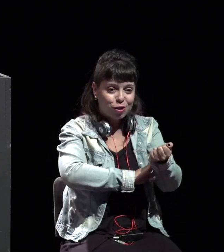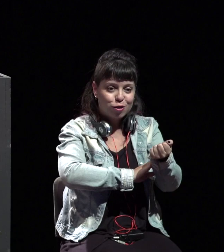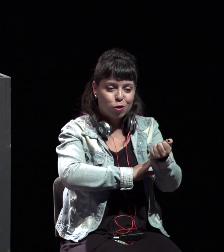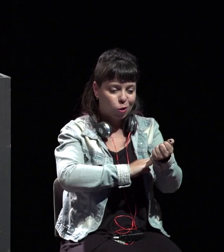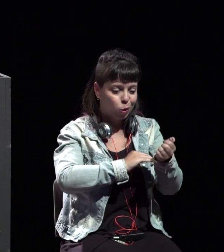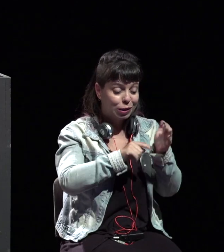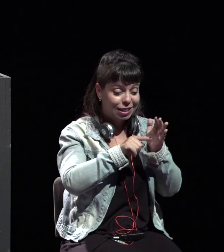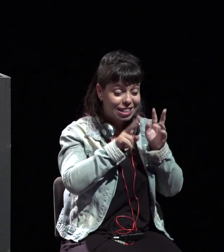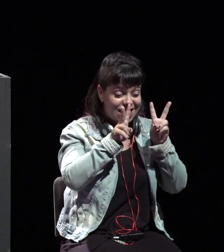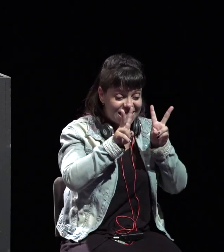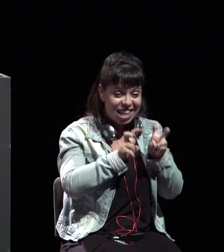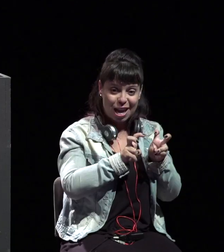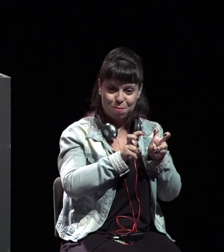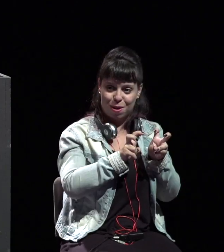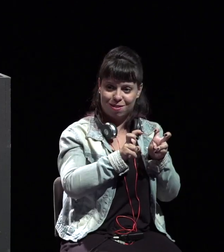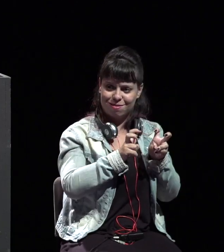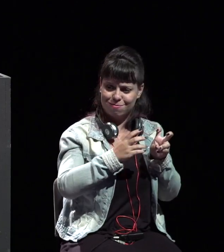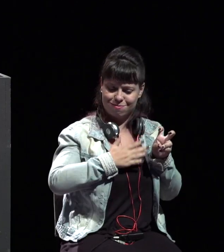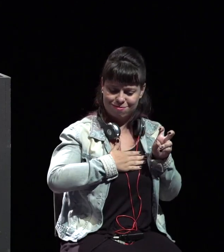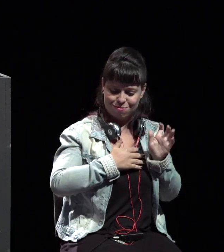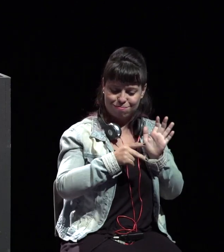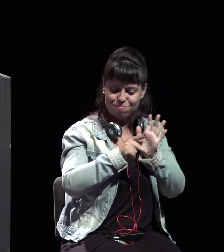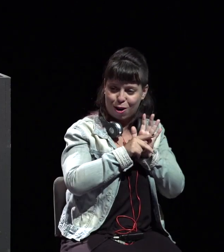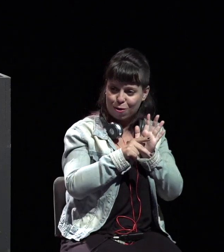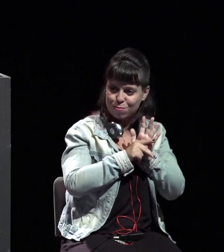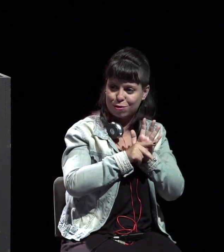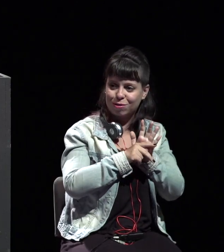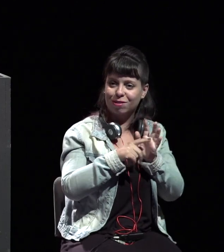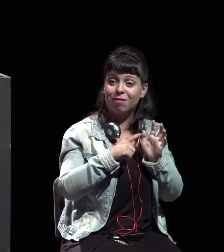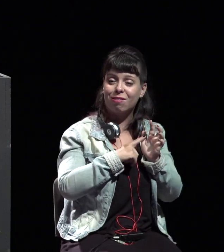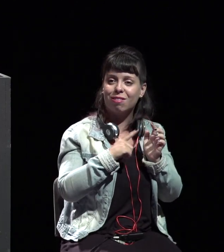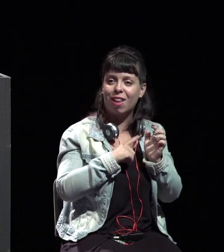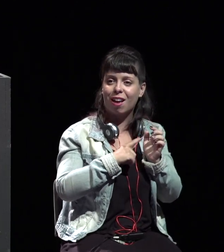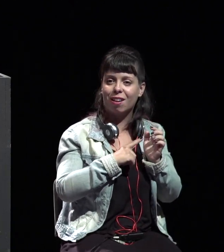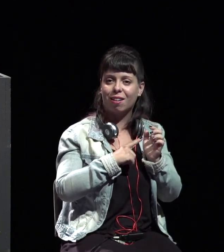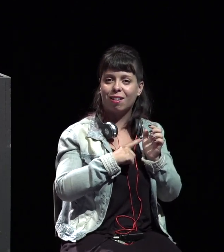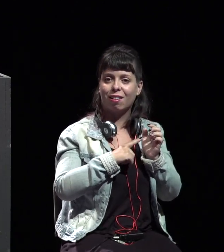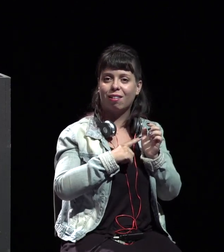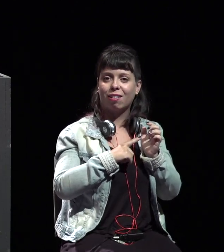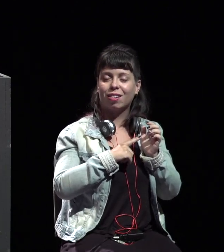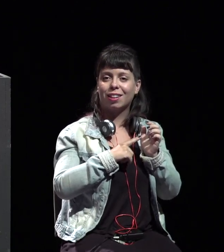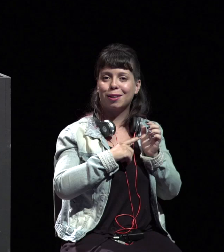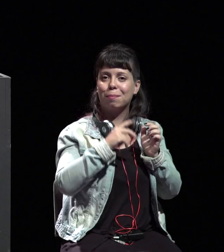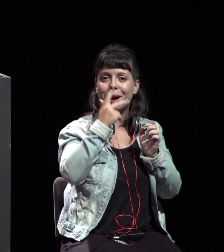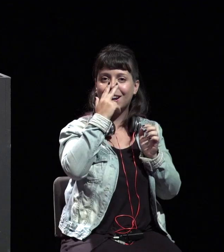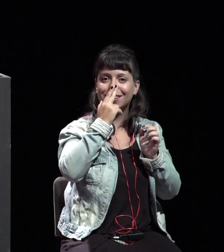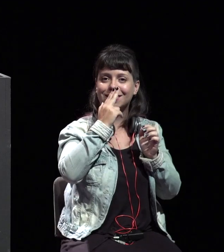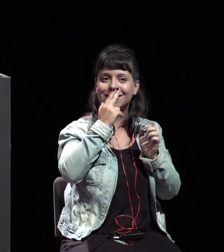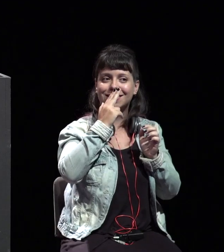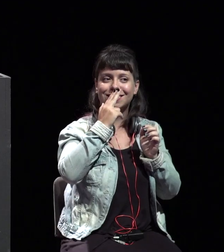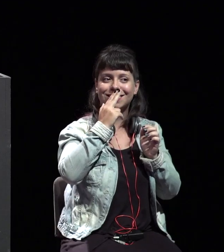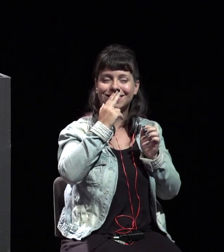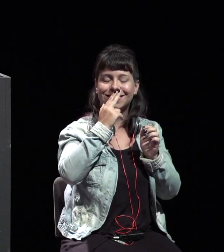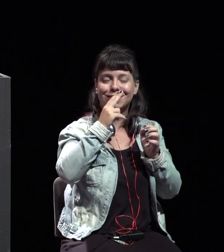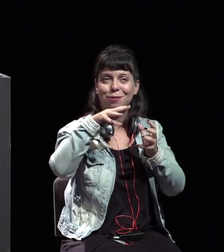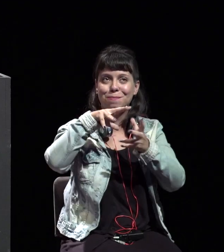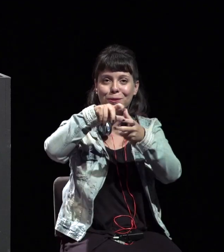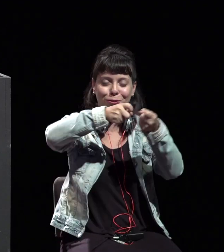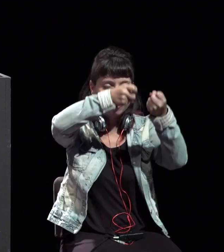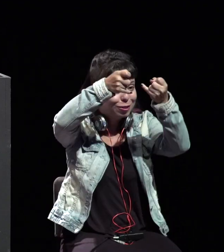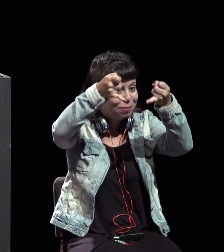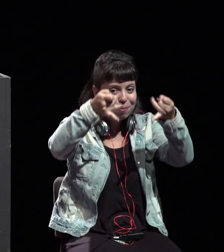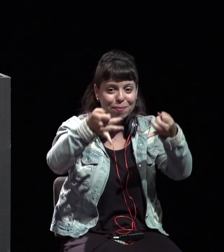pesquisa eles abrigam ou escondem a chave explicativa do mundo, né? Mas eu dizia para o